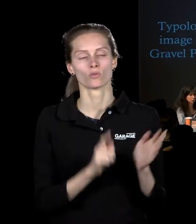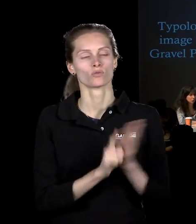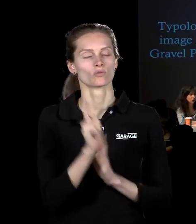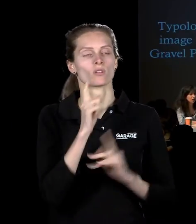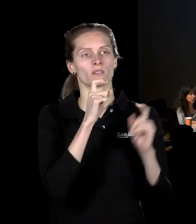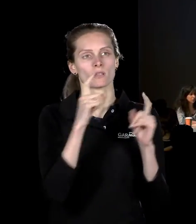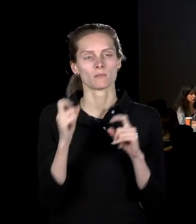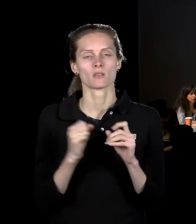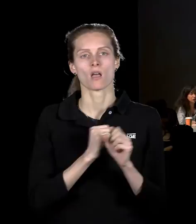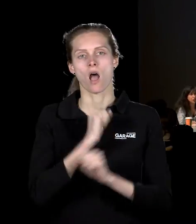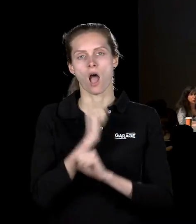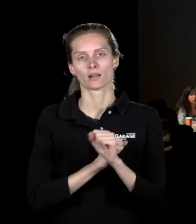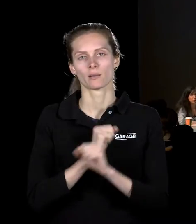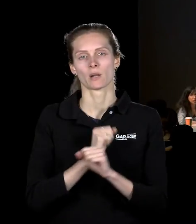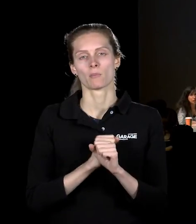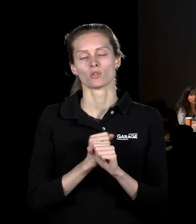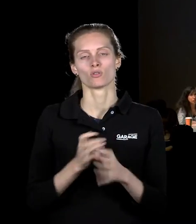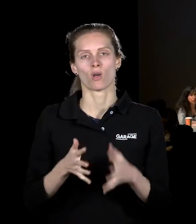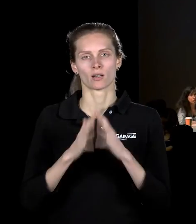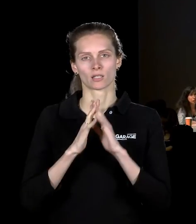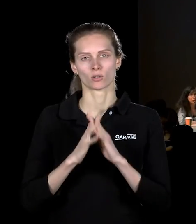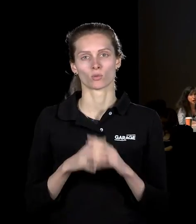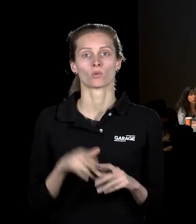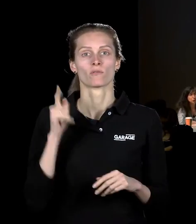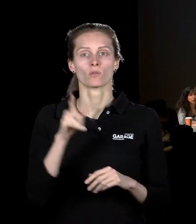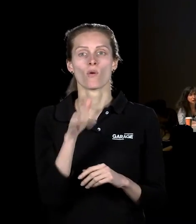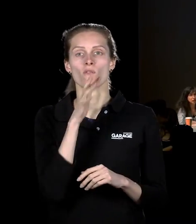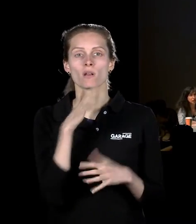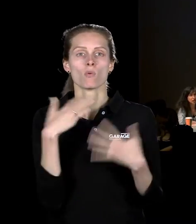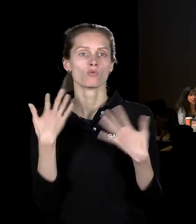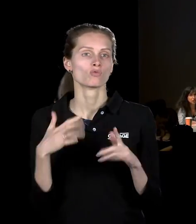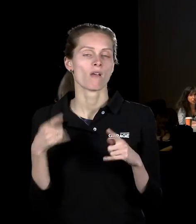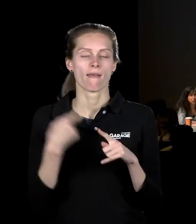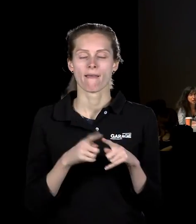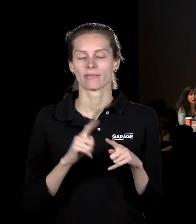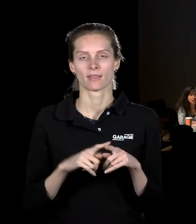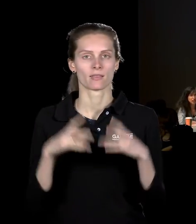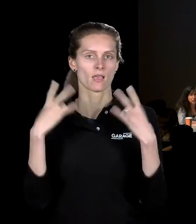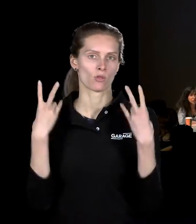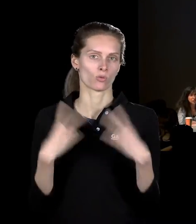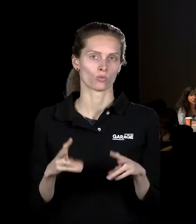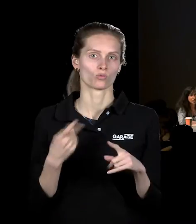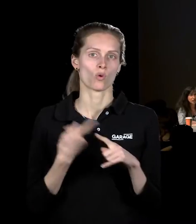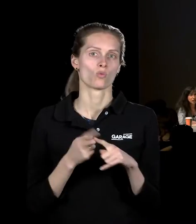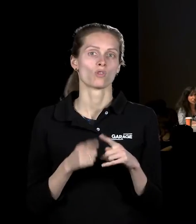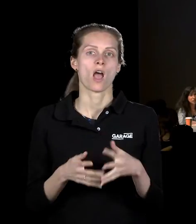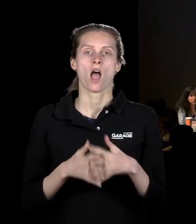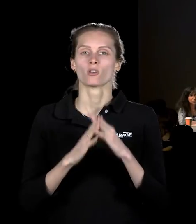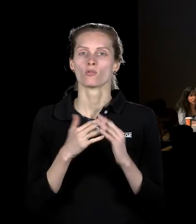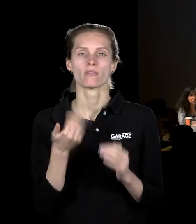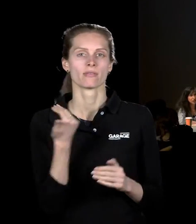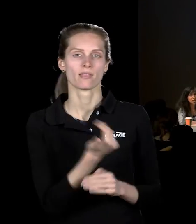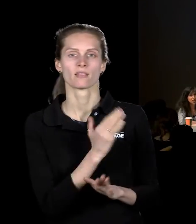промышленной архитектуры. Промышленная архитектура, опять-таки, в то время уже не нужна. Это не архитектура их времени, это не